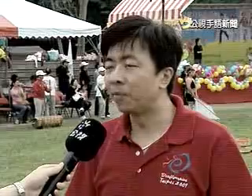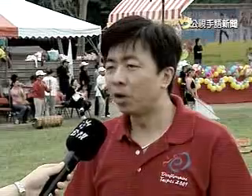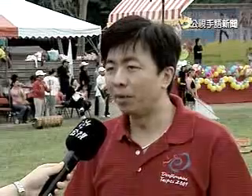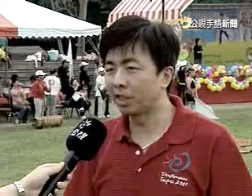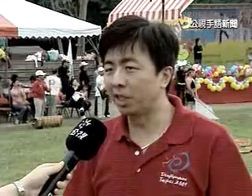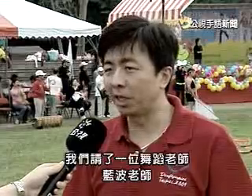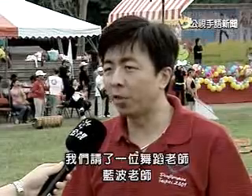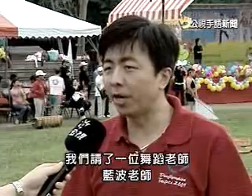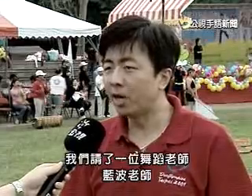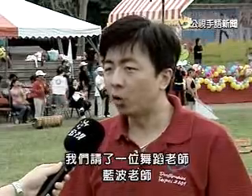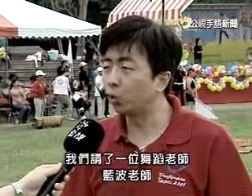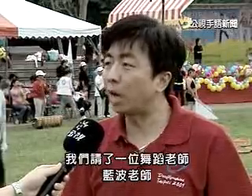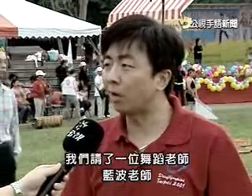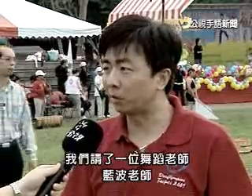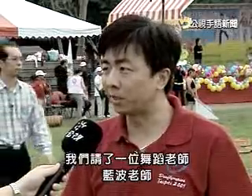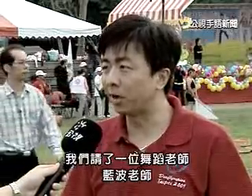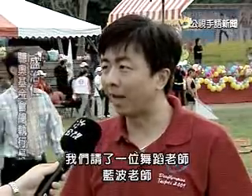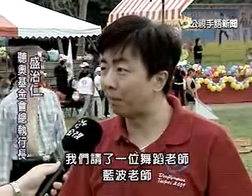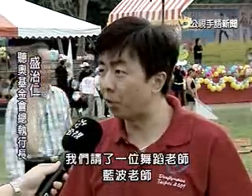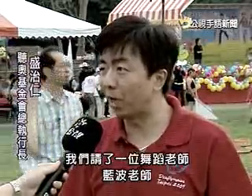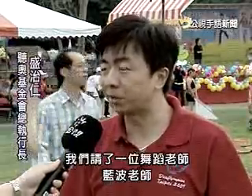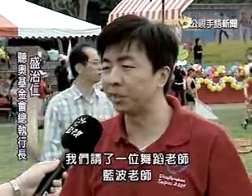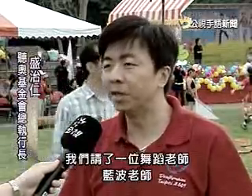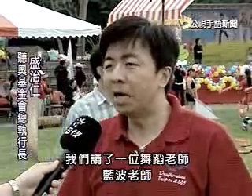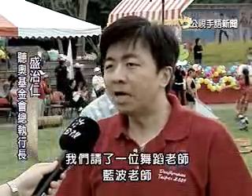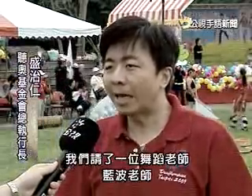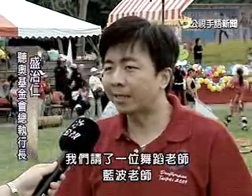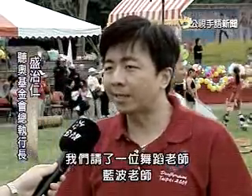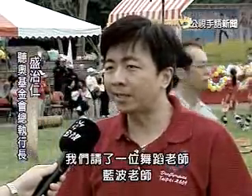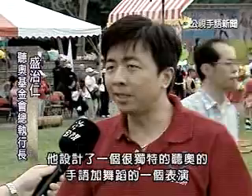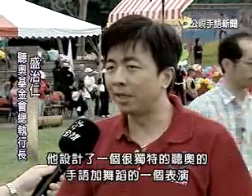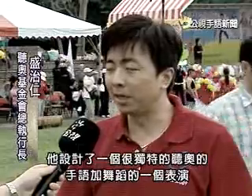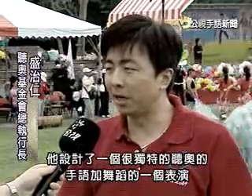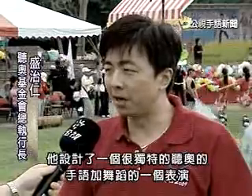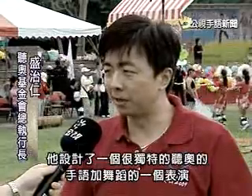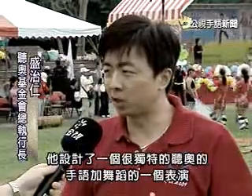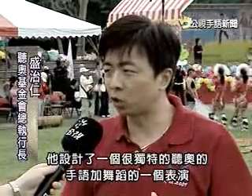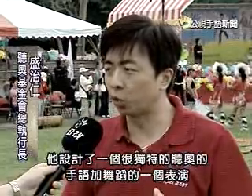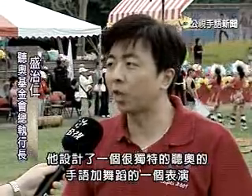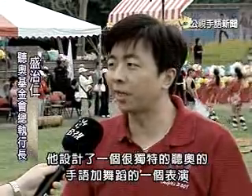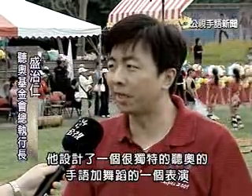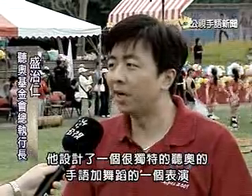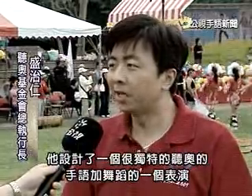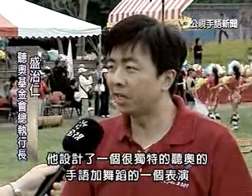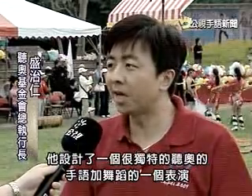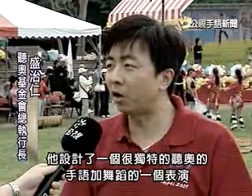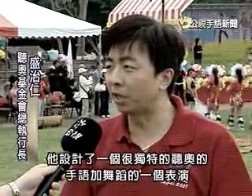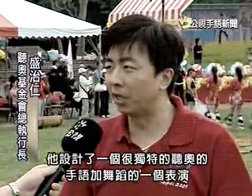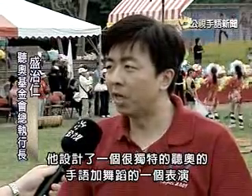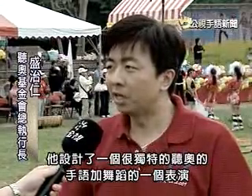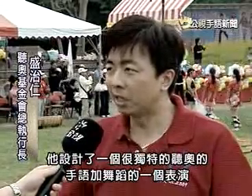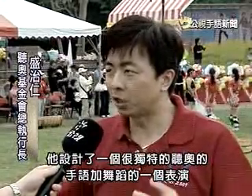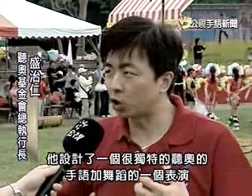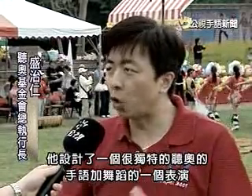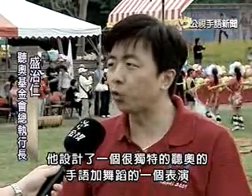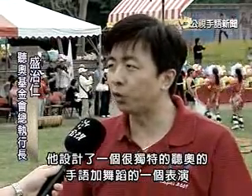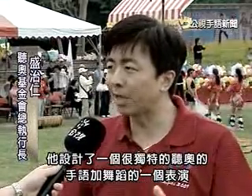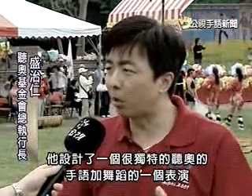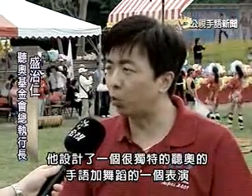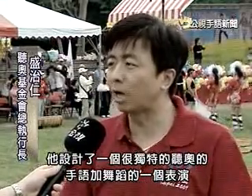我们请了一位舞蹈老师哦，兰波老师，他设计了一个很独特的听奥的这个手语加舞蹈